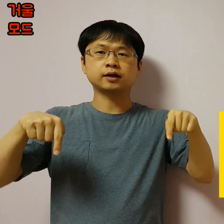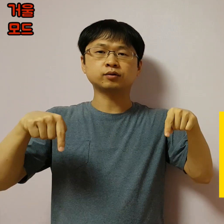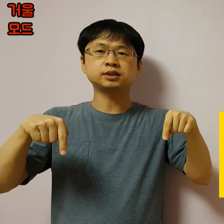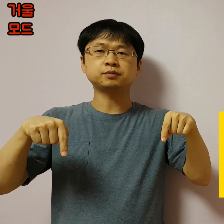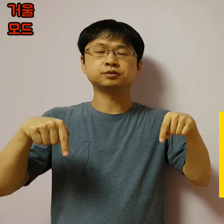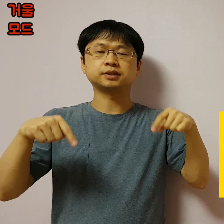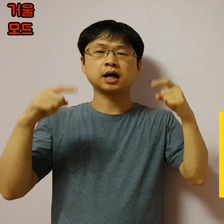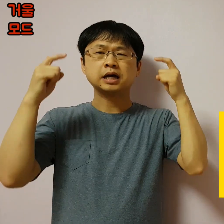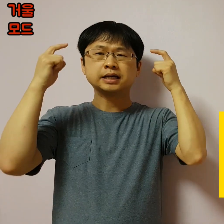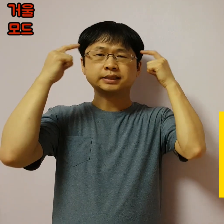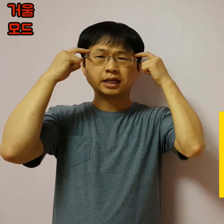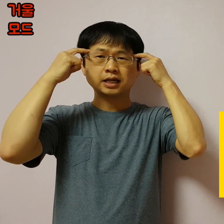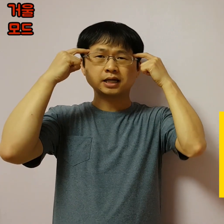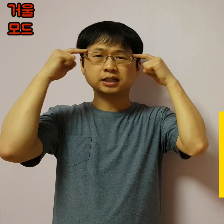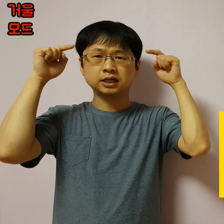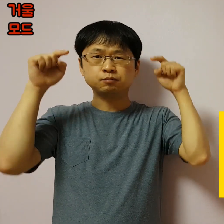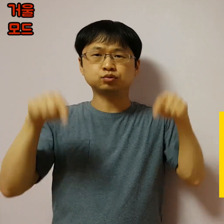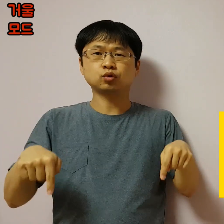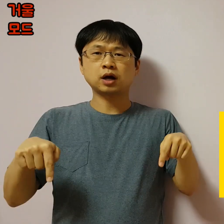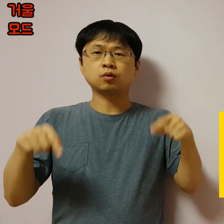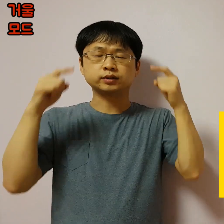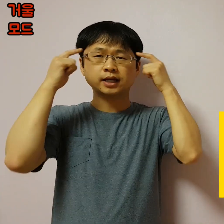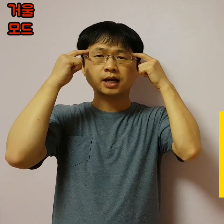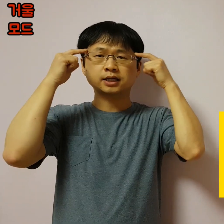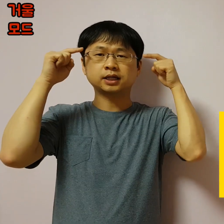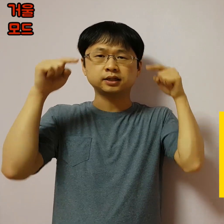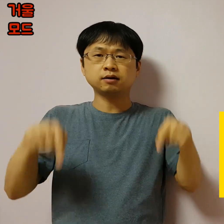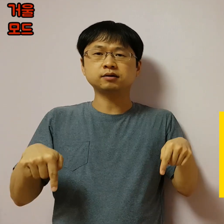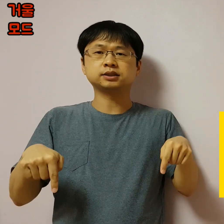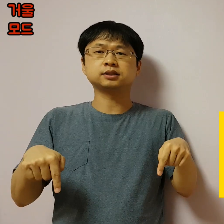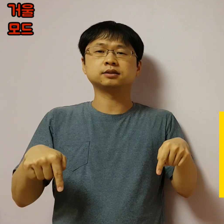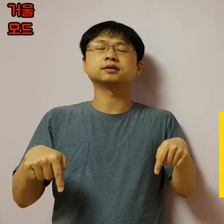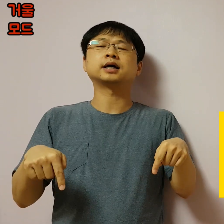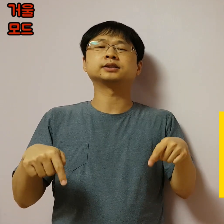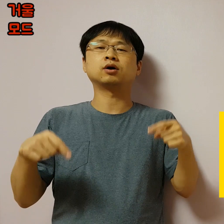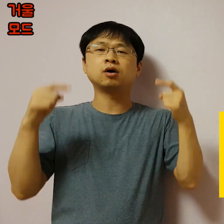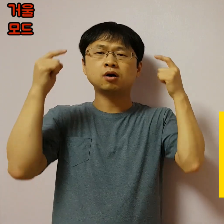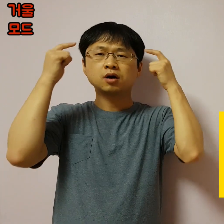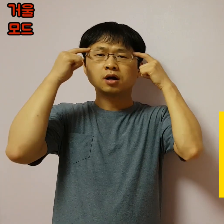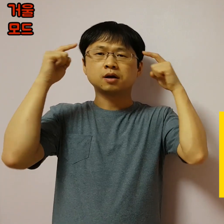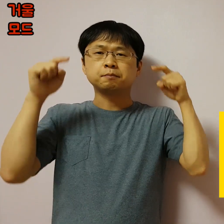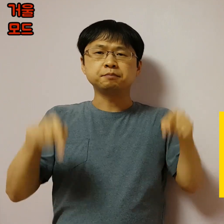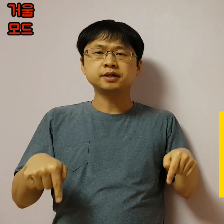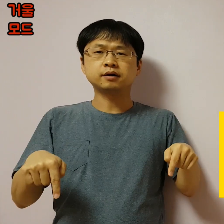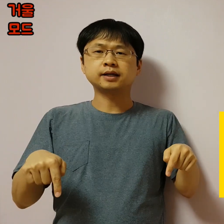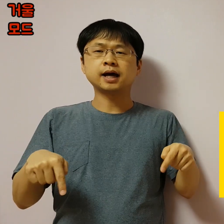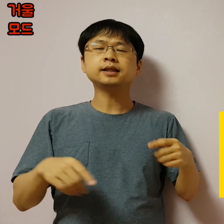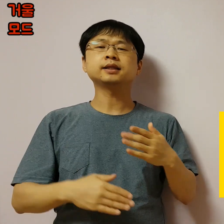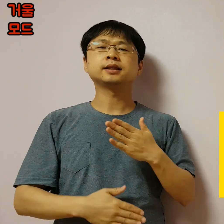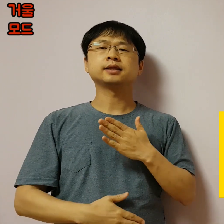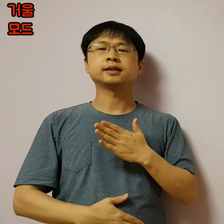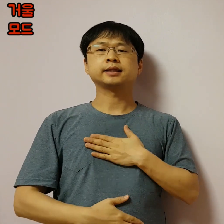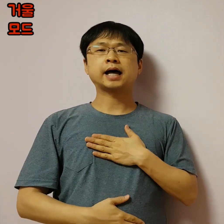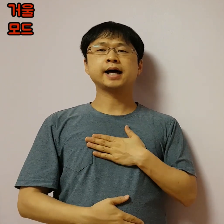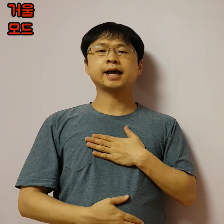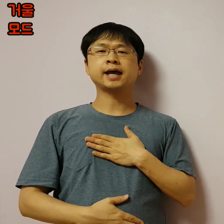아래로 짚어줍니다. 생각이 부족하고 생각이 떨어지는 걸 뜻하죠. 미련한